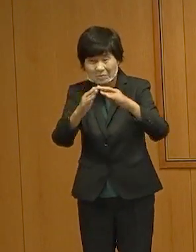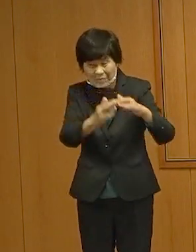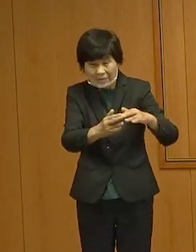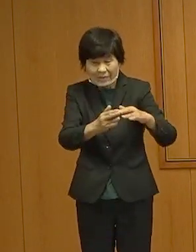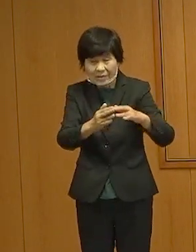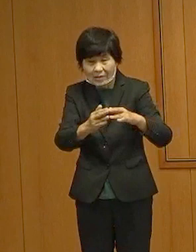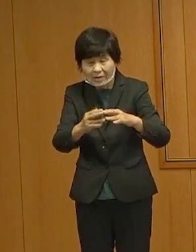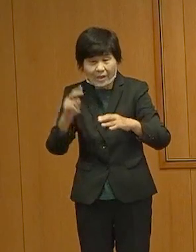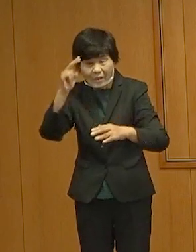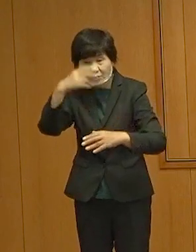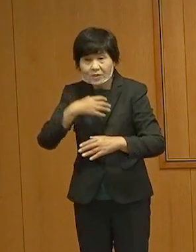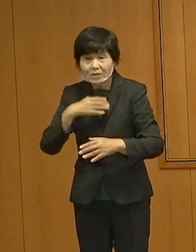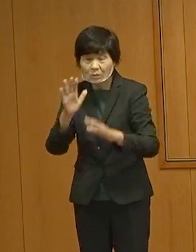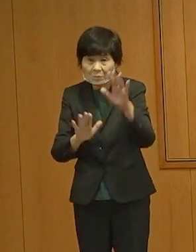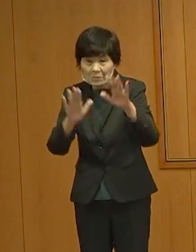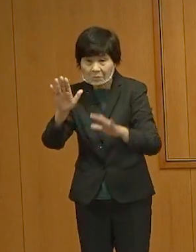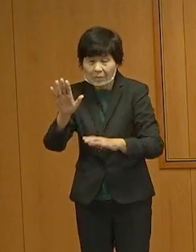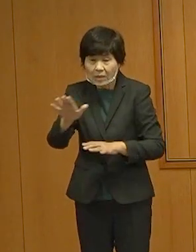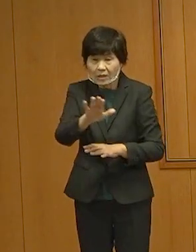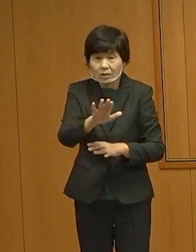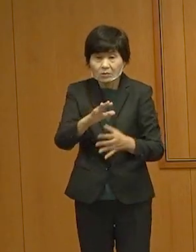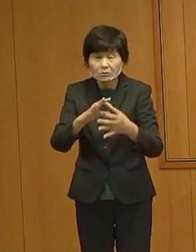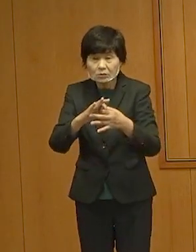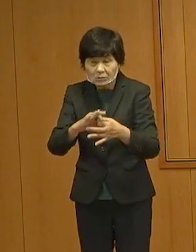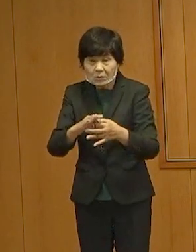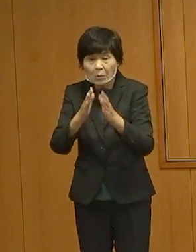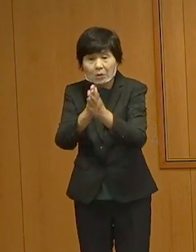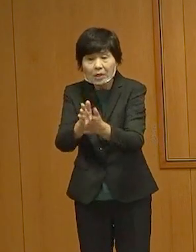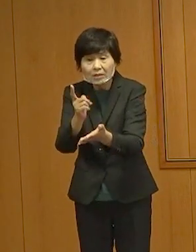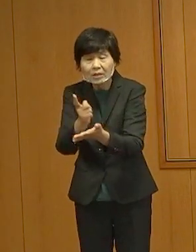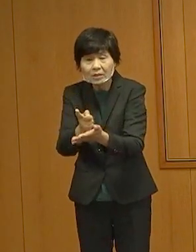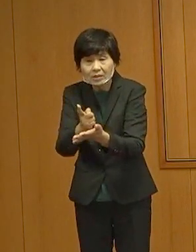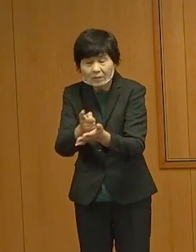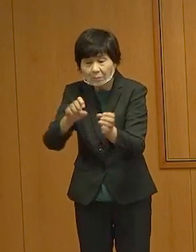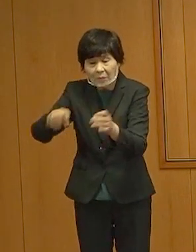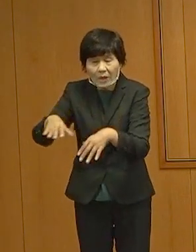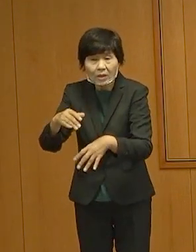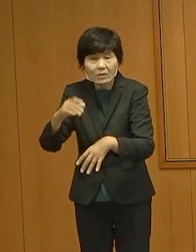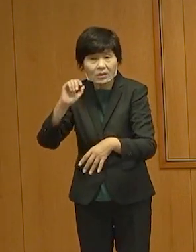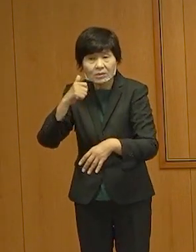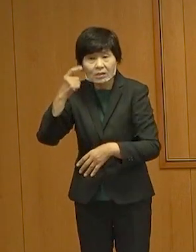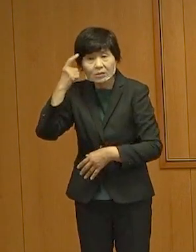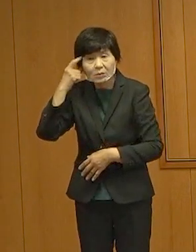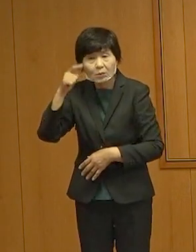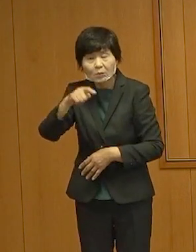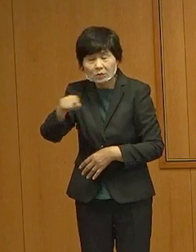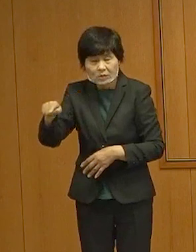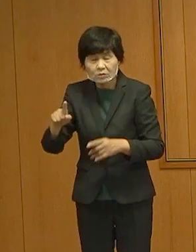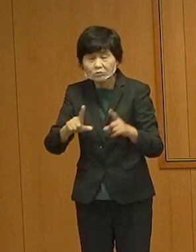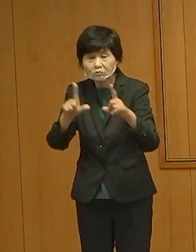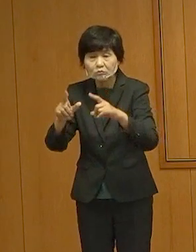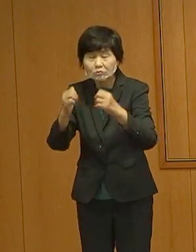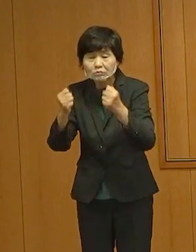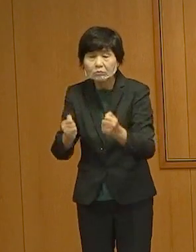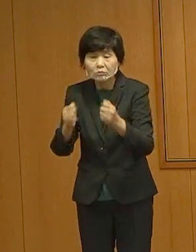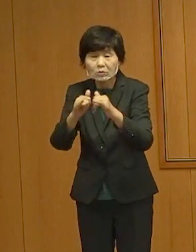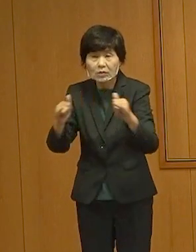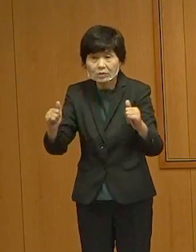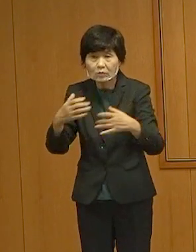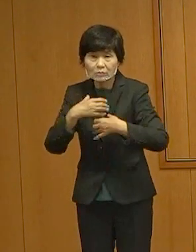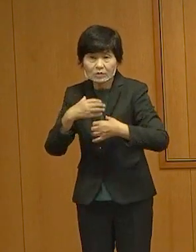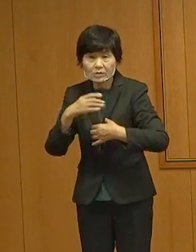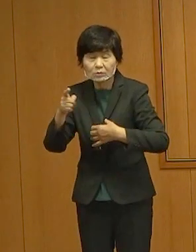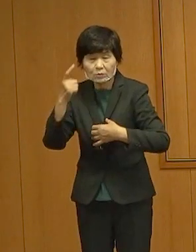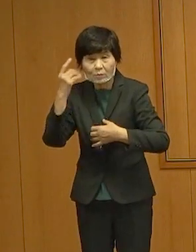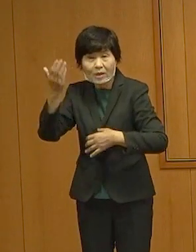ってる状況だと、そうも言ってられないっていう思いをなんか住民の方も持っているみたいで、以前からもちょっとどう